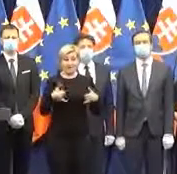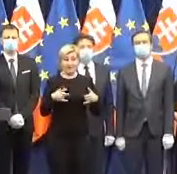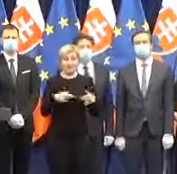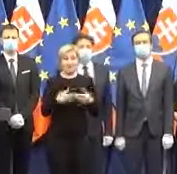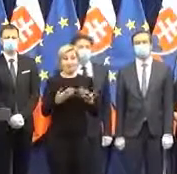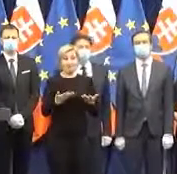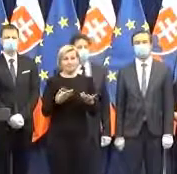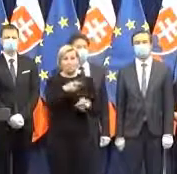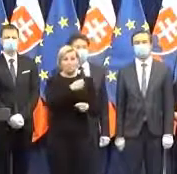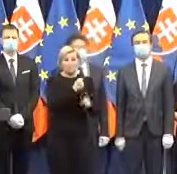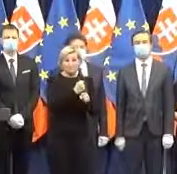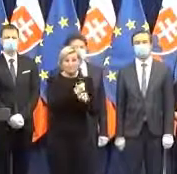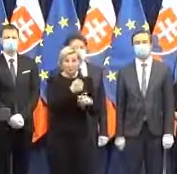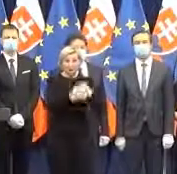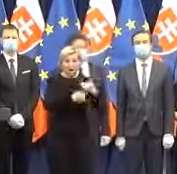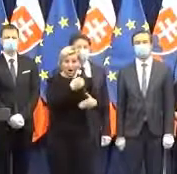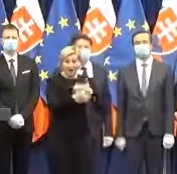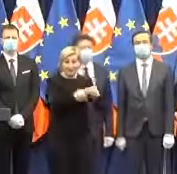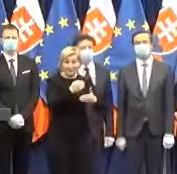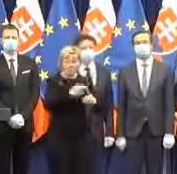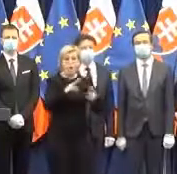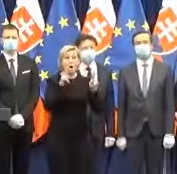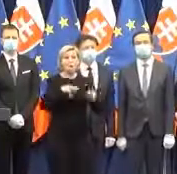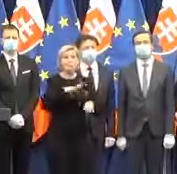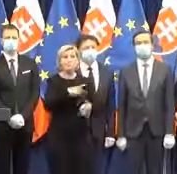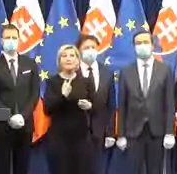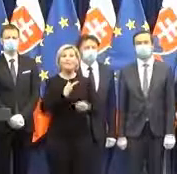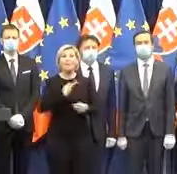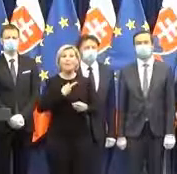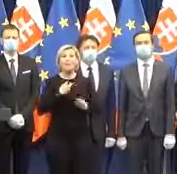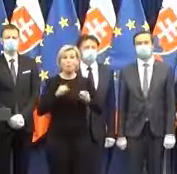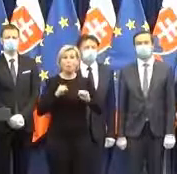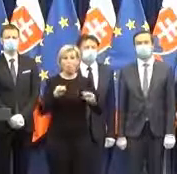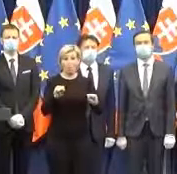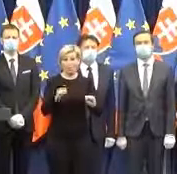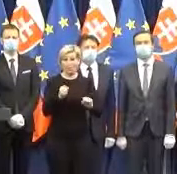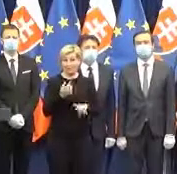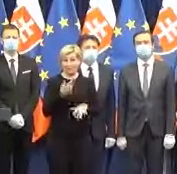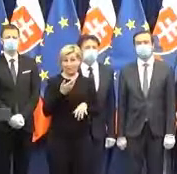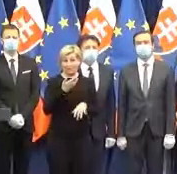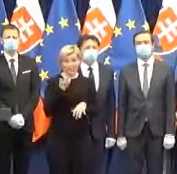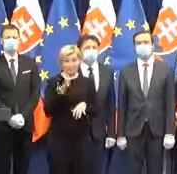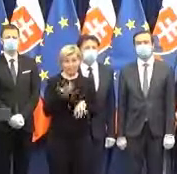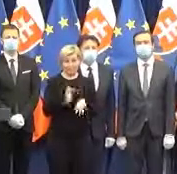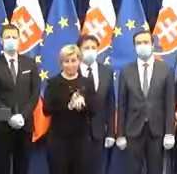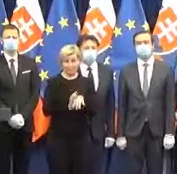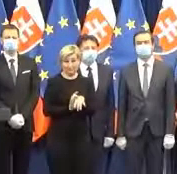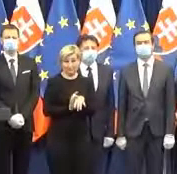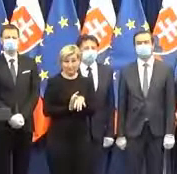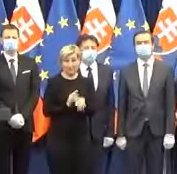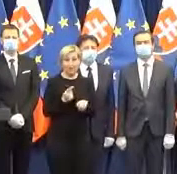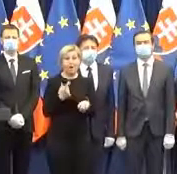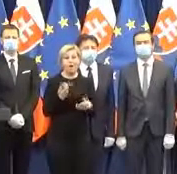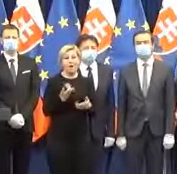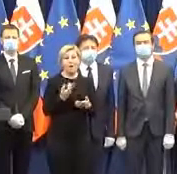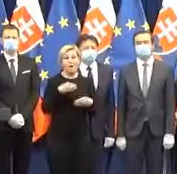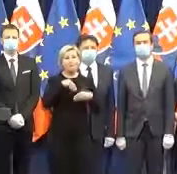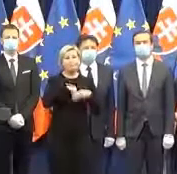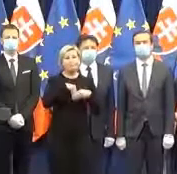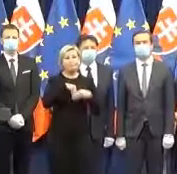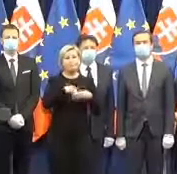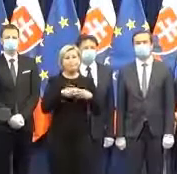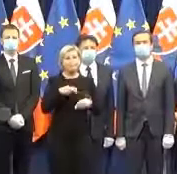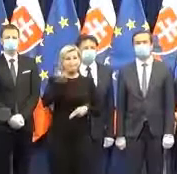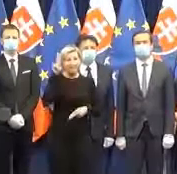že nemajú dostatočnú ochranu na to, aby chránili samých seba, ale v súlade s Hippokratovou prísahou a s vnútornou